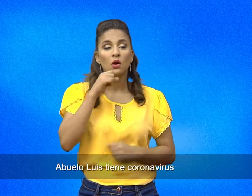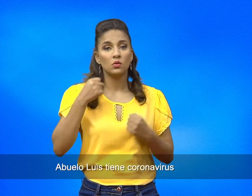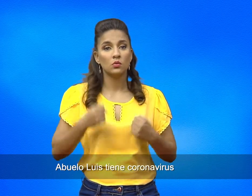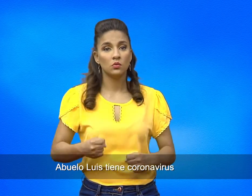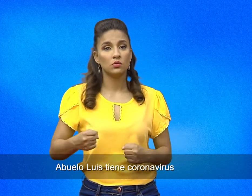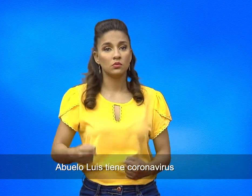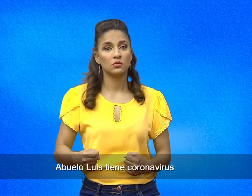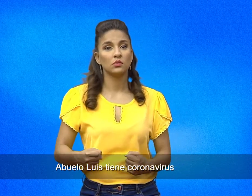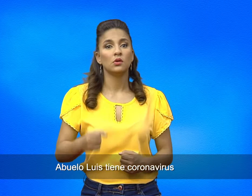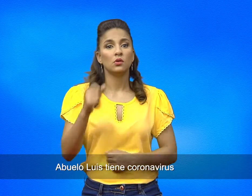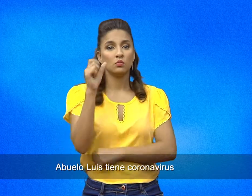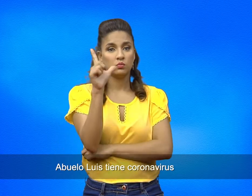abuelo